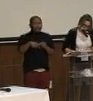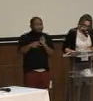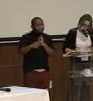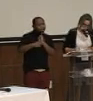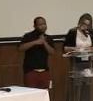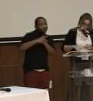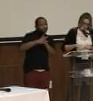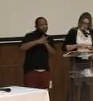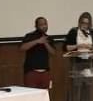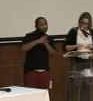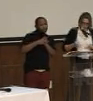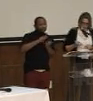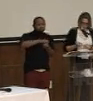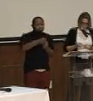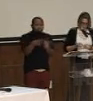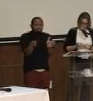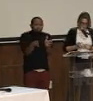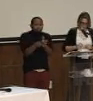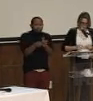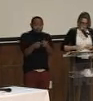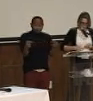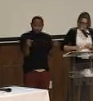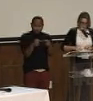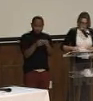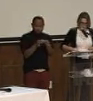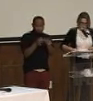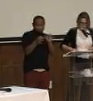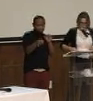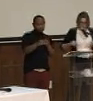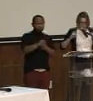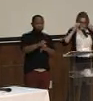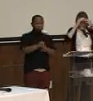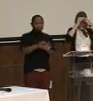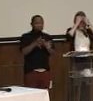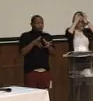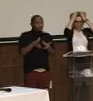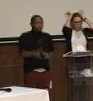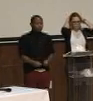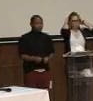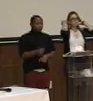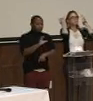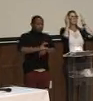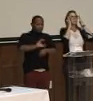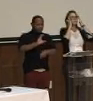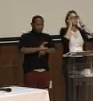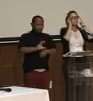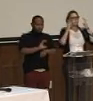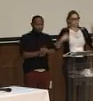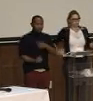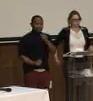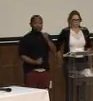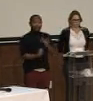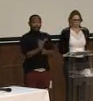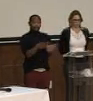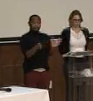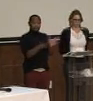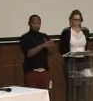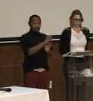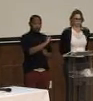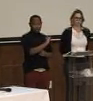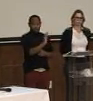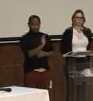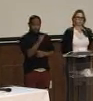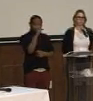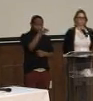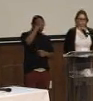que é para a educação à distância. Todos os cursos são rigorosamente aqueles produzidos pelo Instituto Federal do Paraná e que o Brasil inteiro